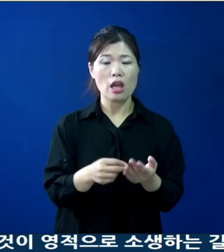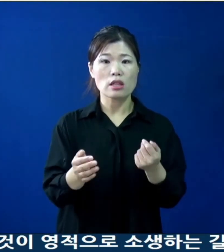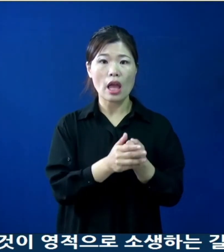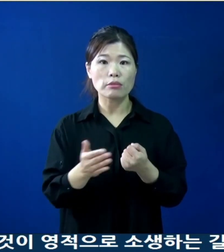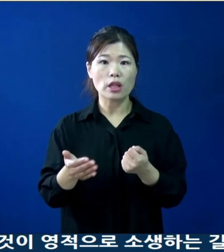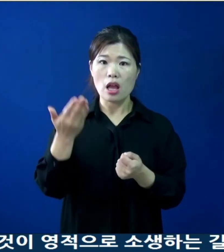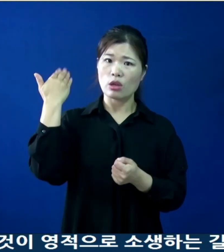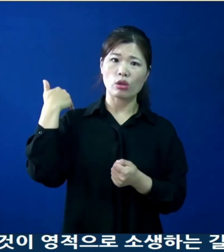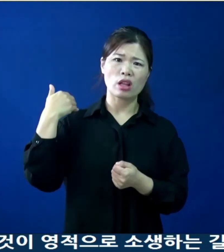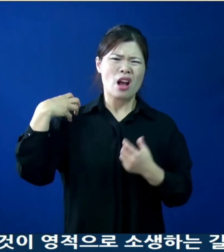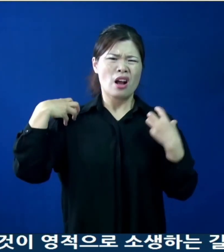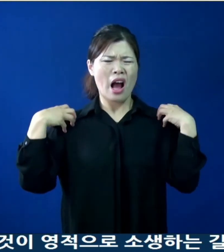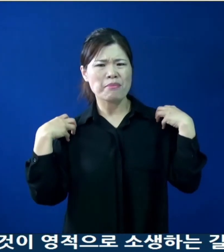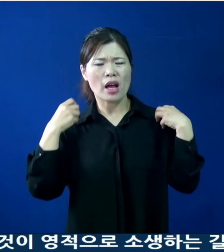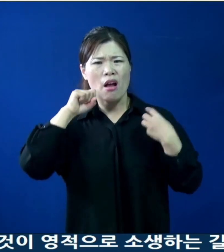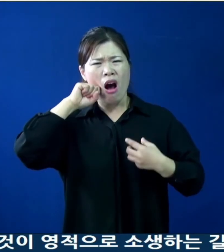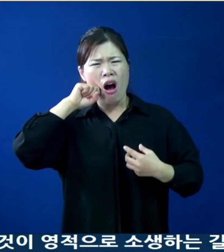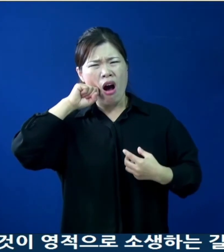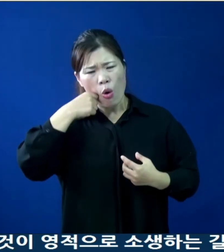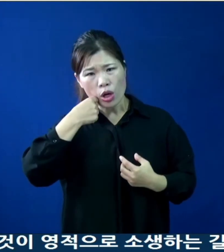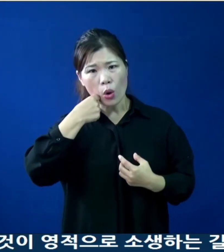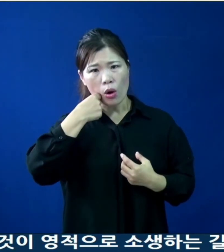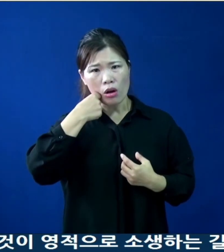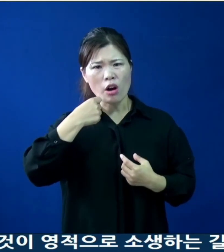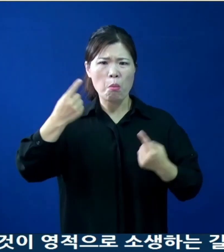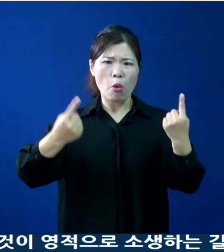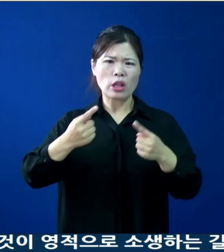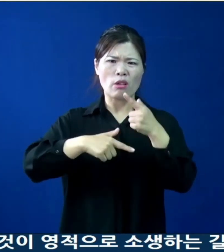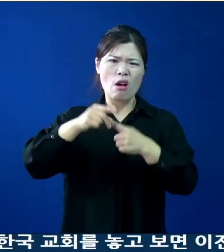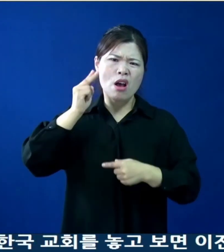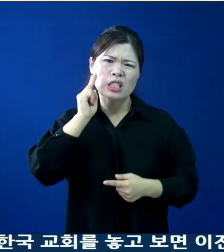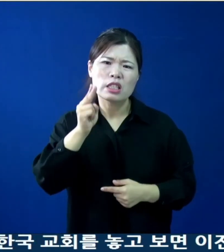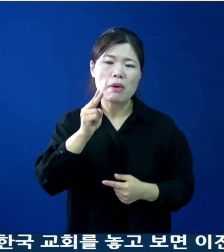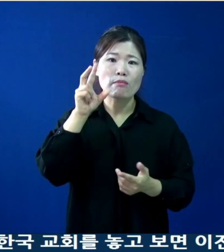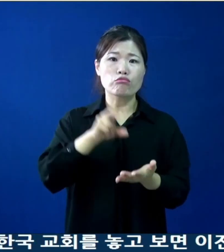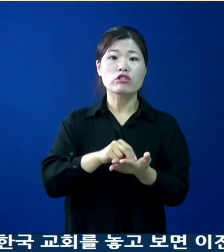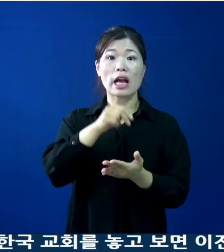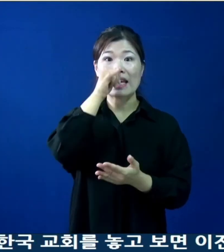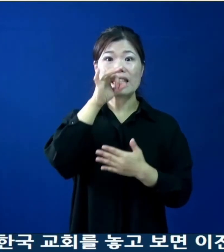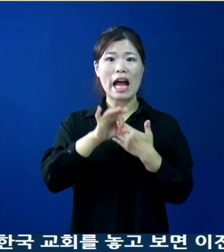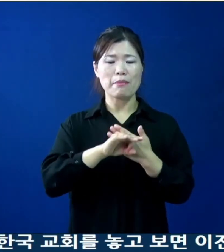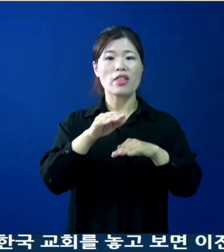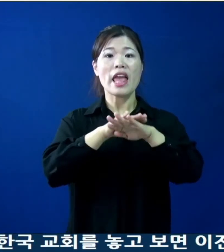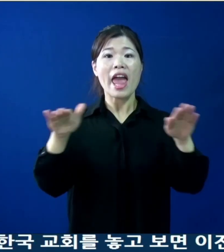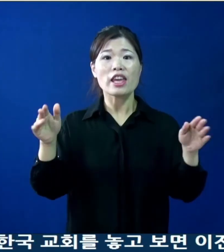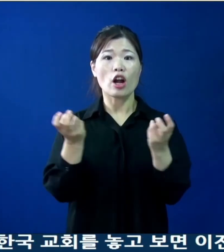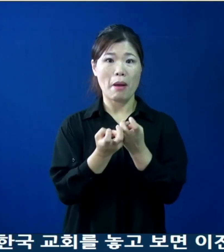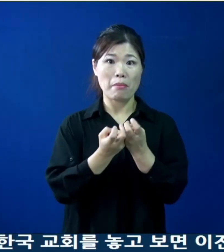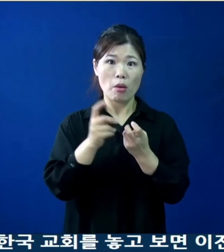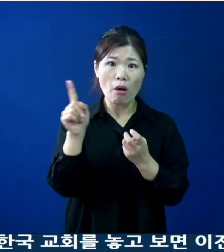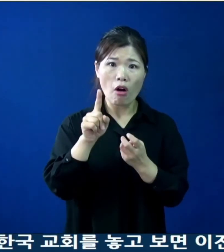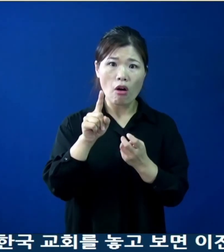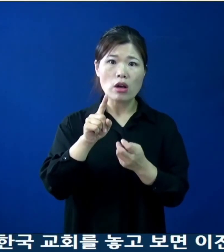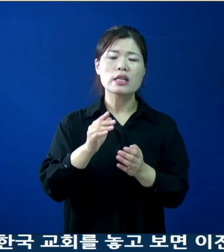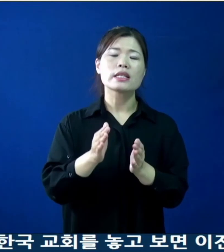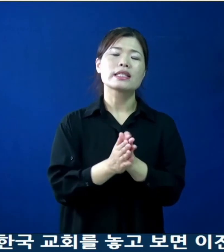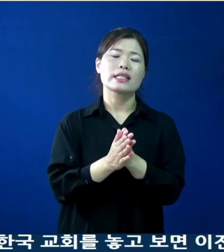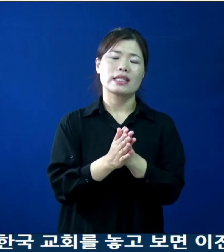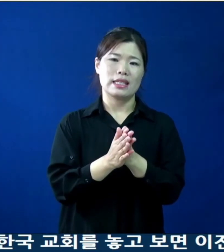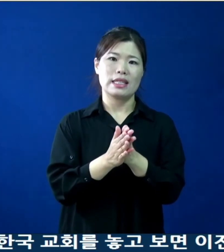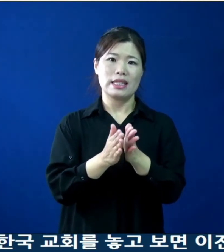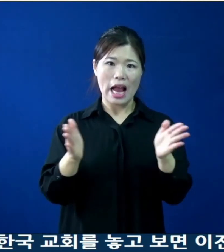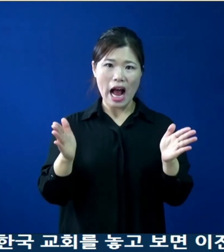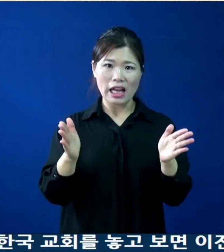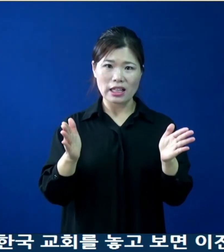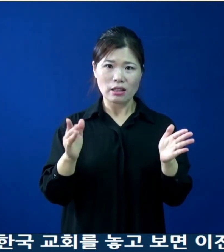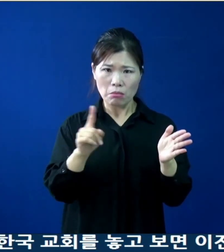이전에 감당할 수 없었던 문제를 맞이하는 여러분들이 계시다면 해결의 방법 중에 시작이